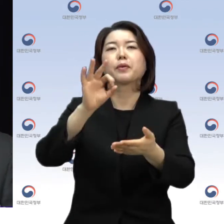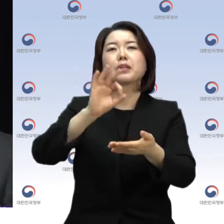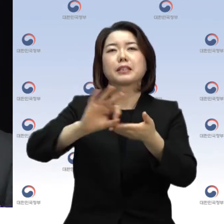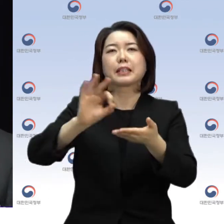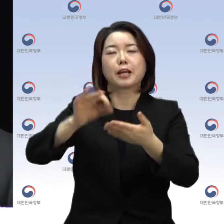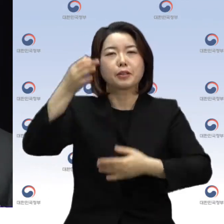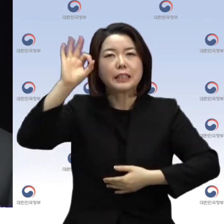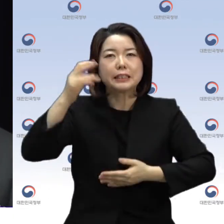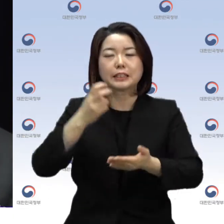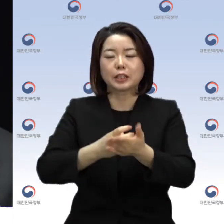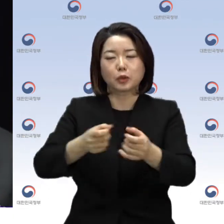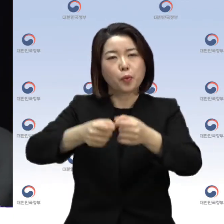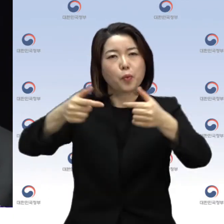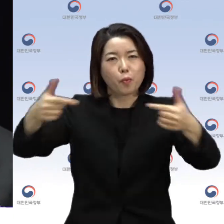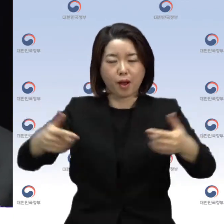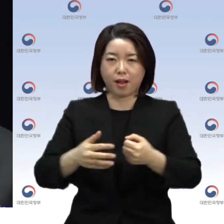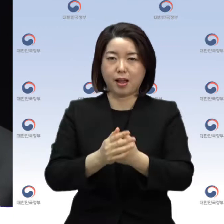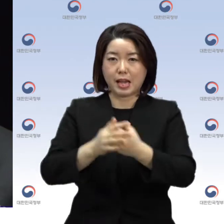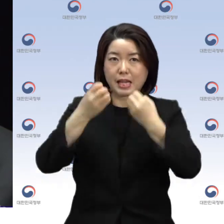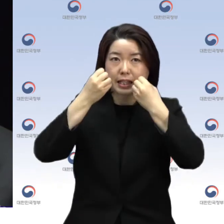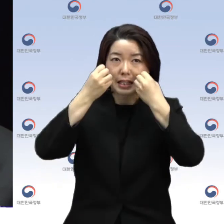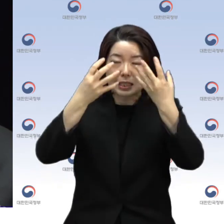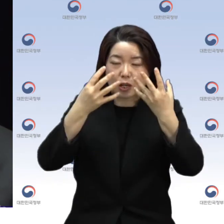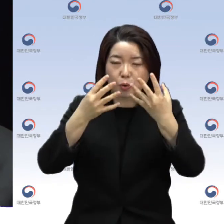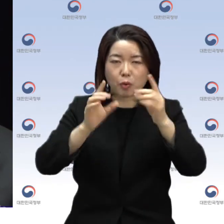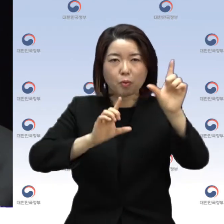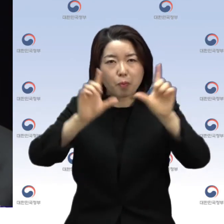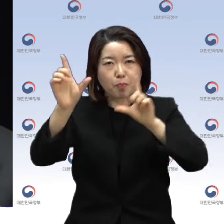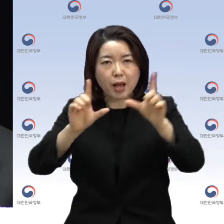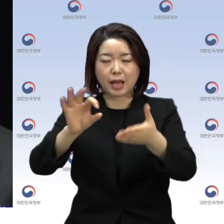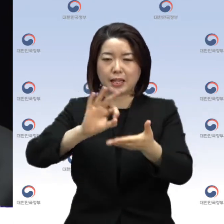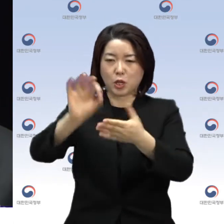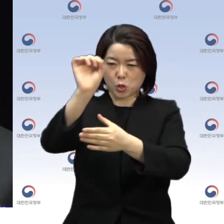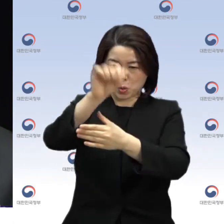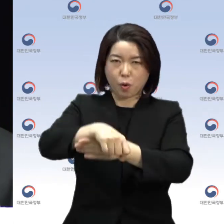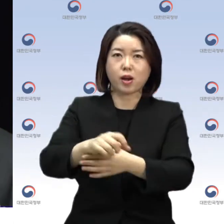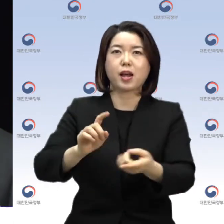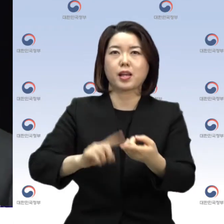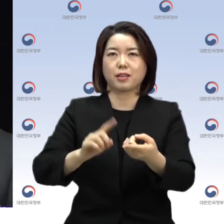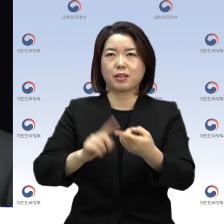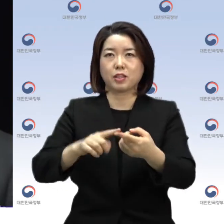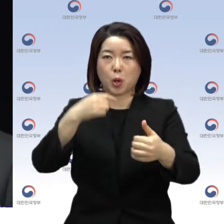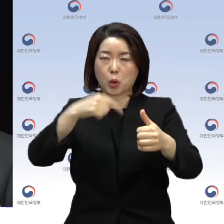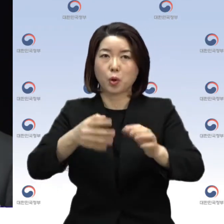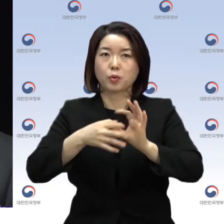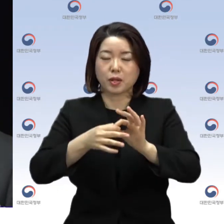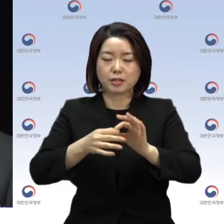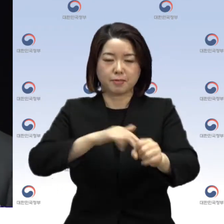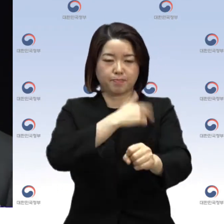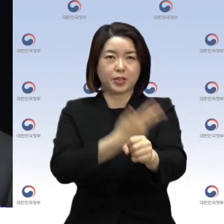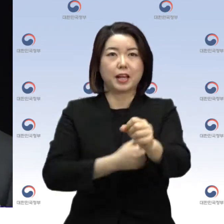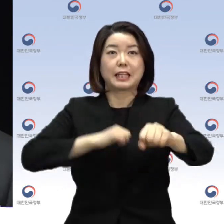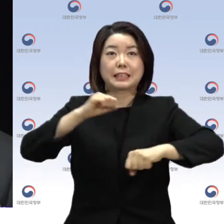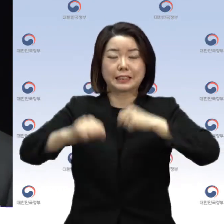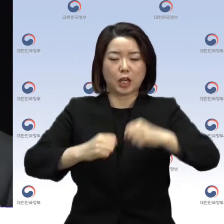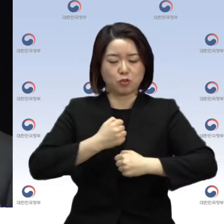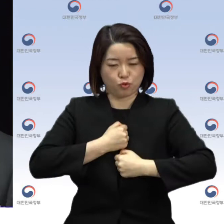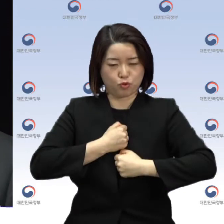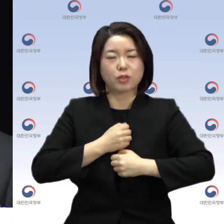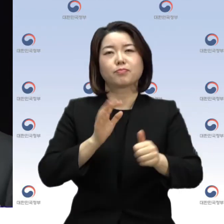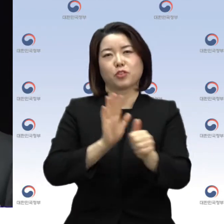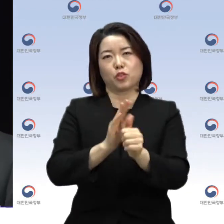확대하고 새로운 유형의 이용 허락에 대한 교육 등을 통해서 저작권 자율 준수를